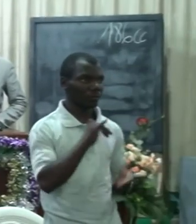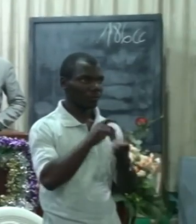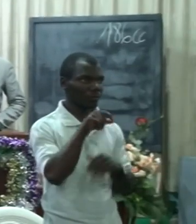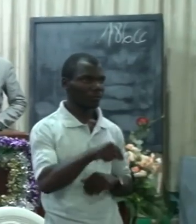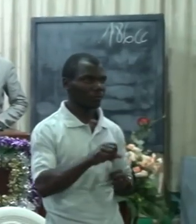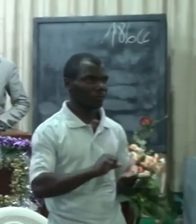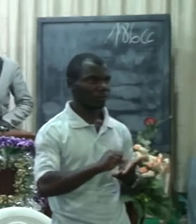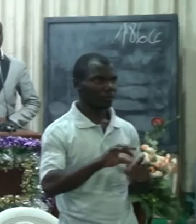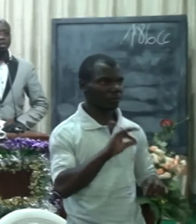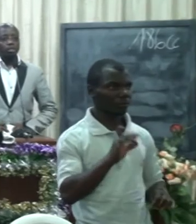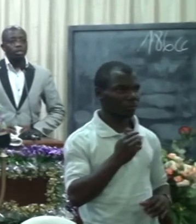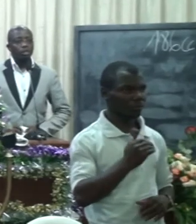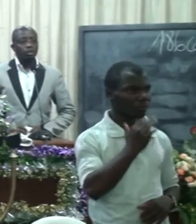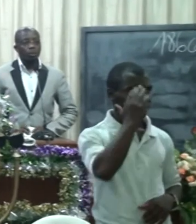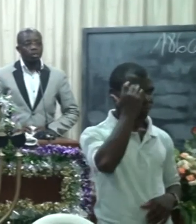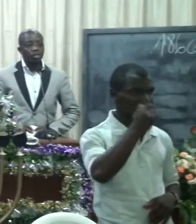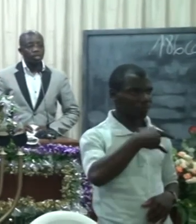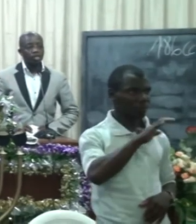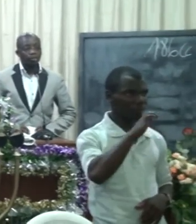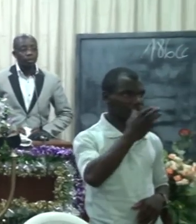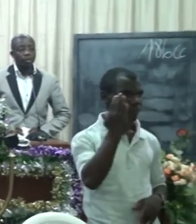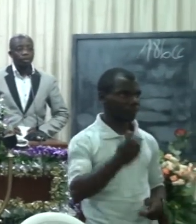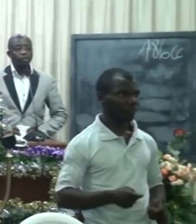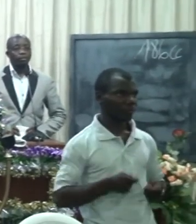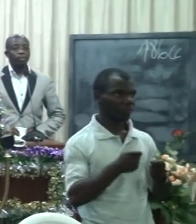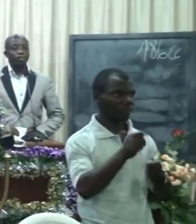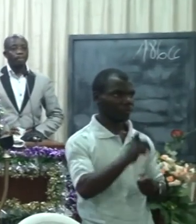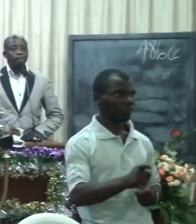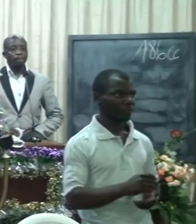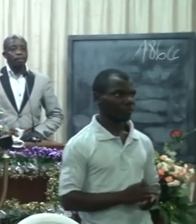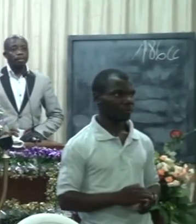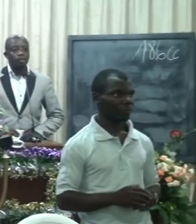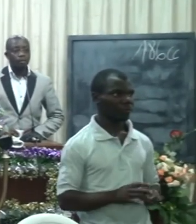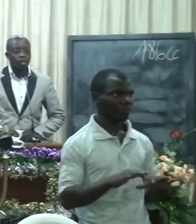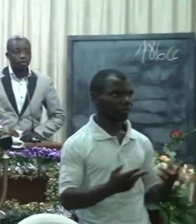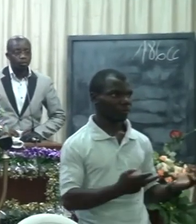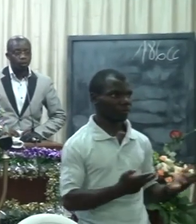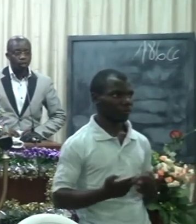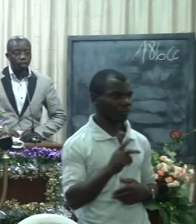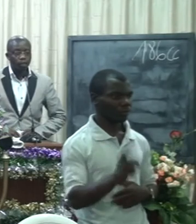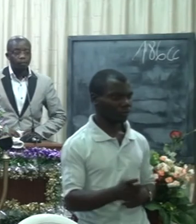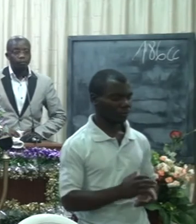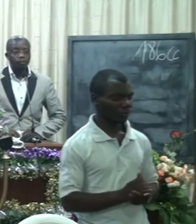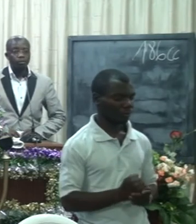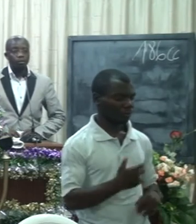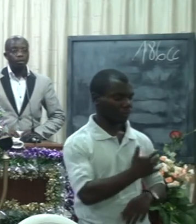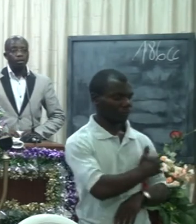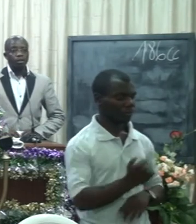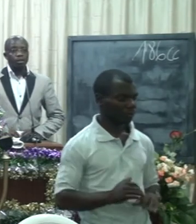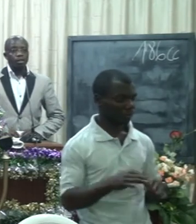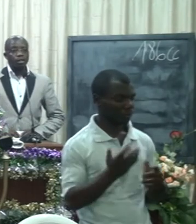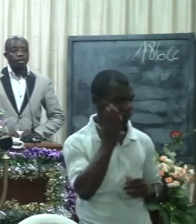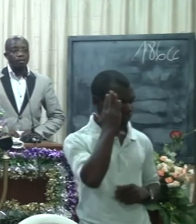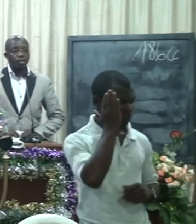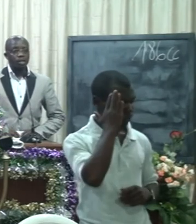que le Saint-Esprit? Pourquoi a-t-il été donné? Kwanini alipewa? Comment le recevoir? Namna gani kumpokea? Et comment